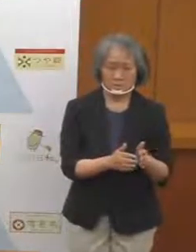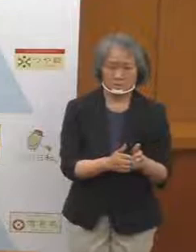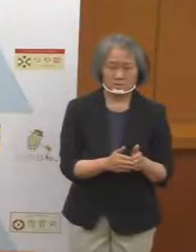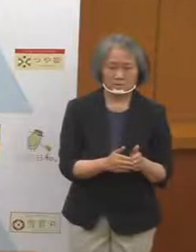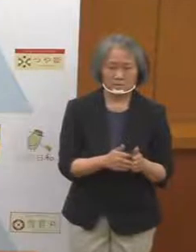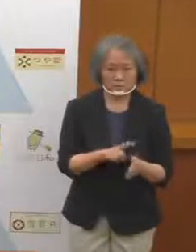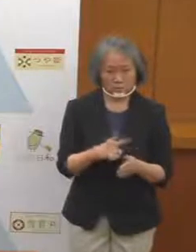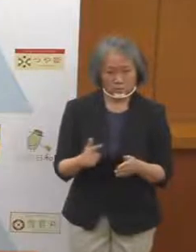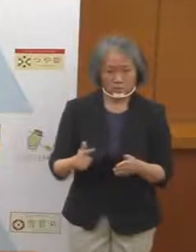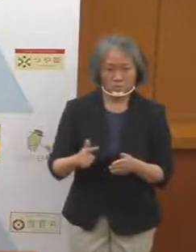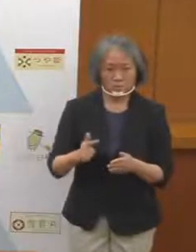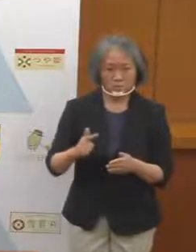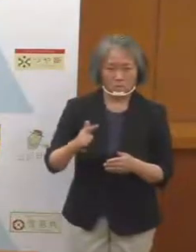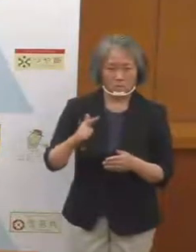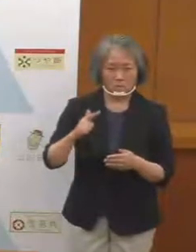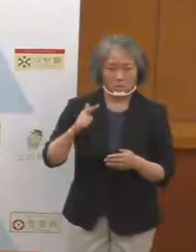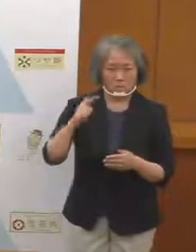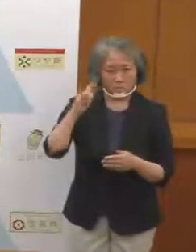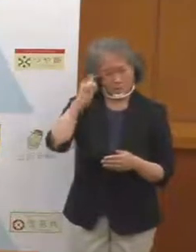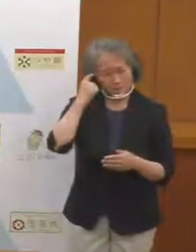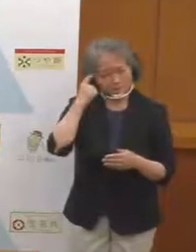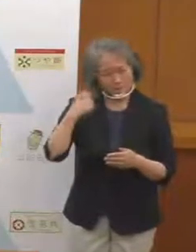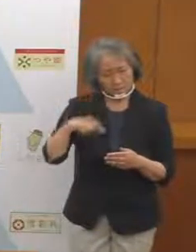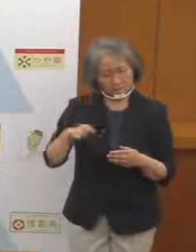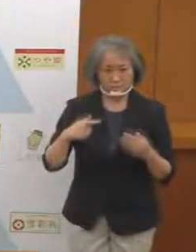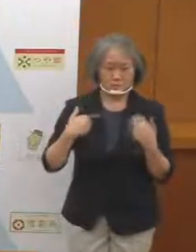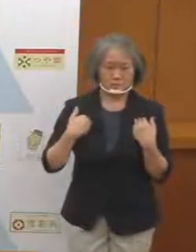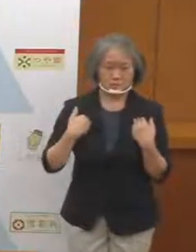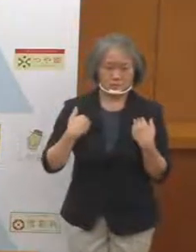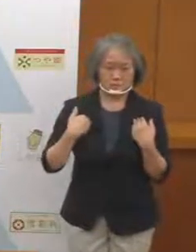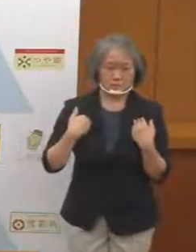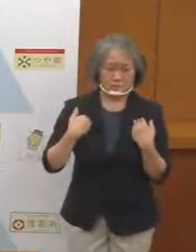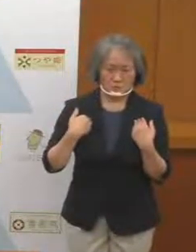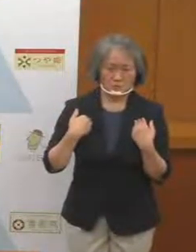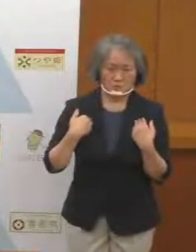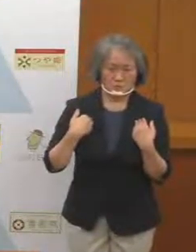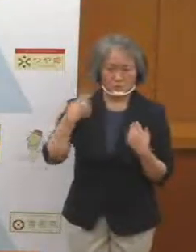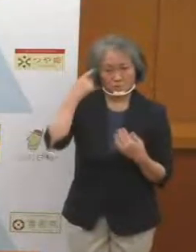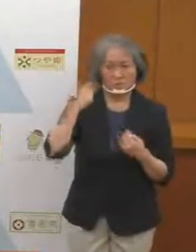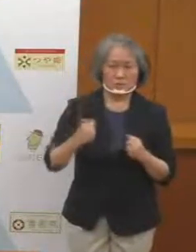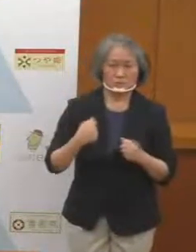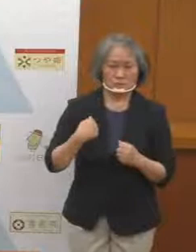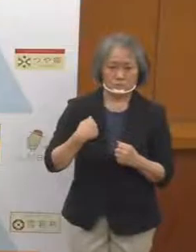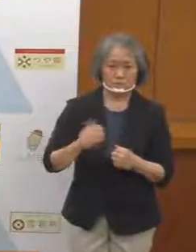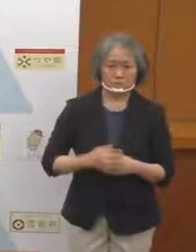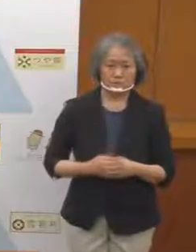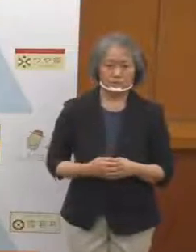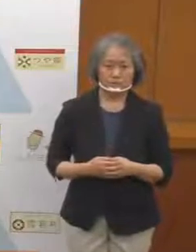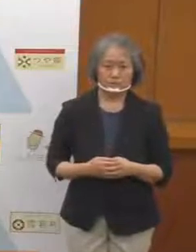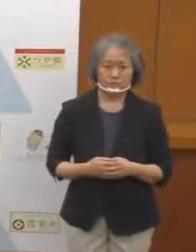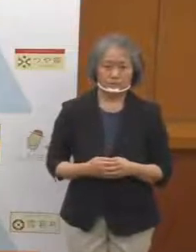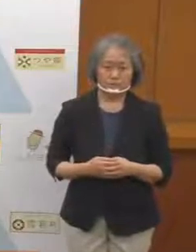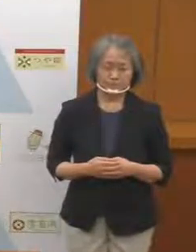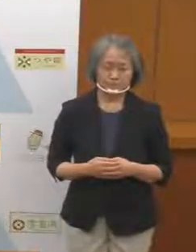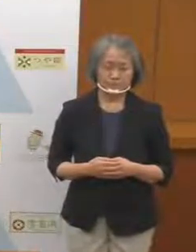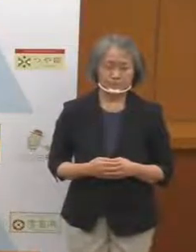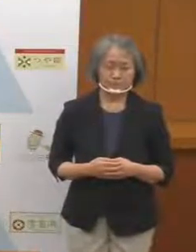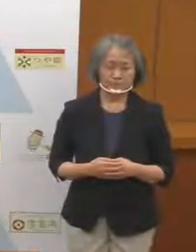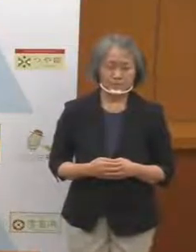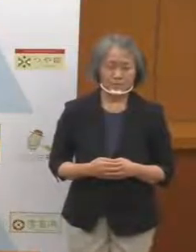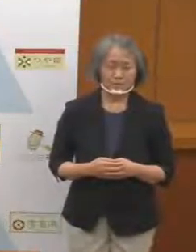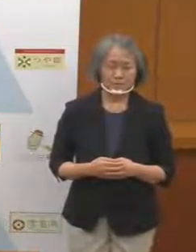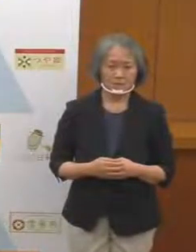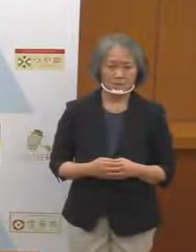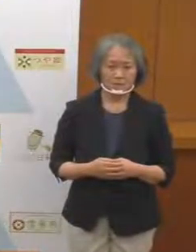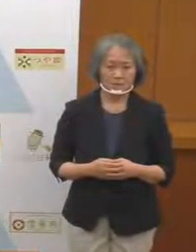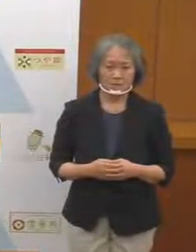あの行うべきだと行っていかなくちゃいけないんじゃないかなというふうに思いますやっぱりあのアメリカ